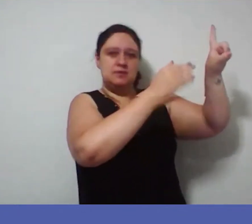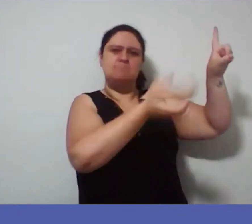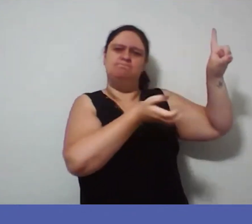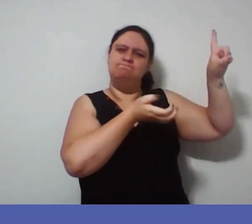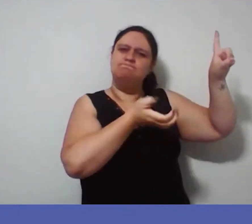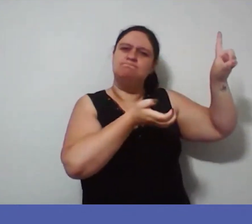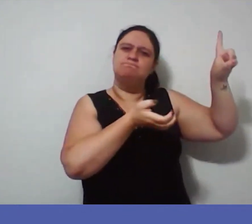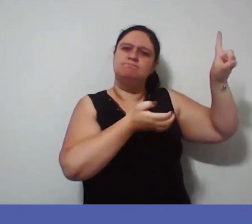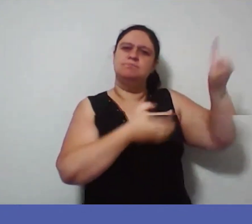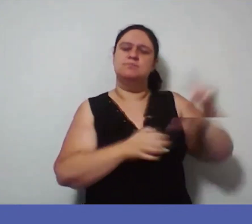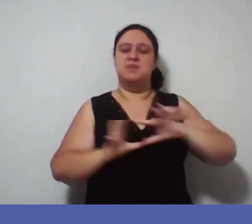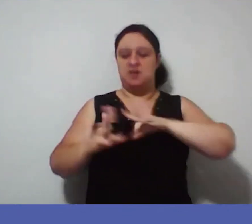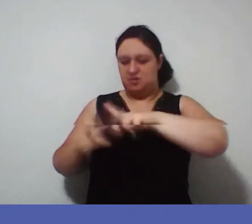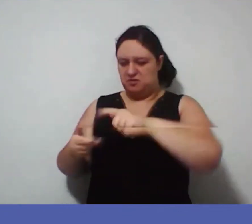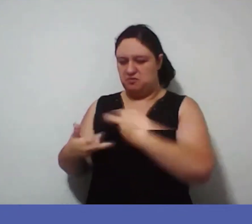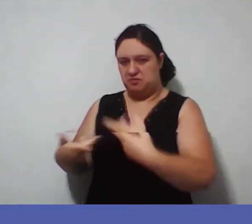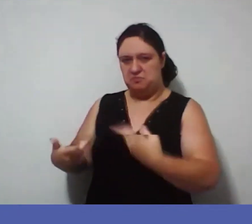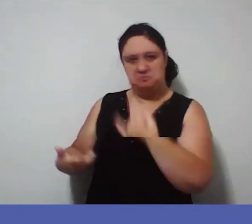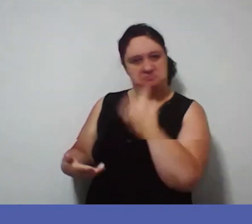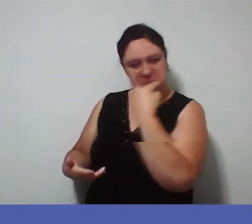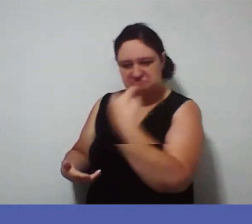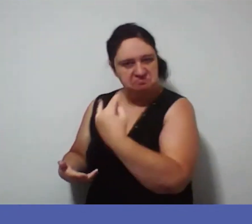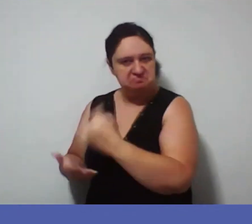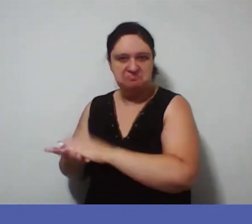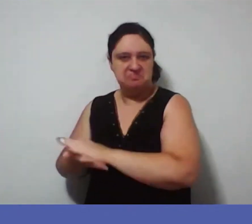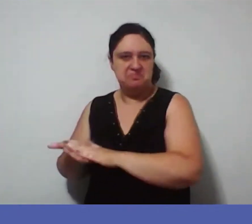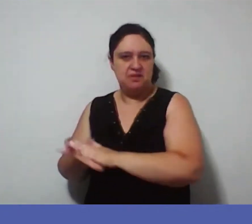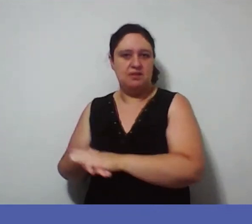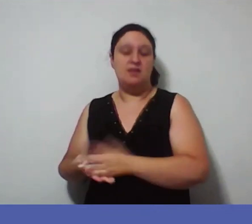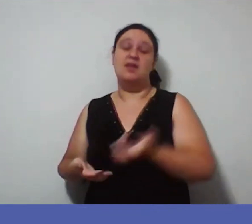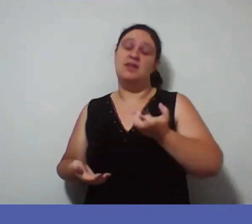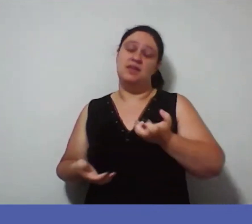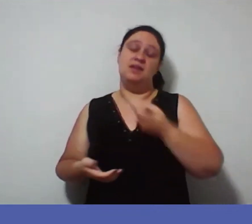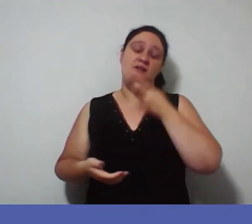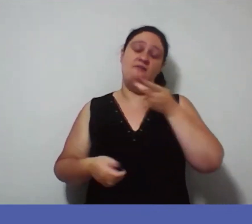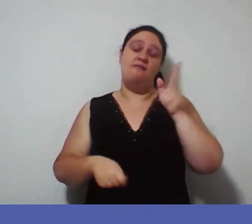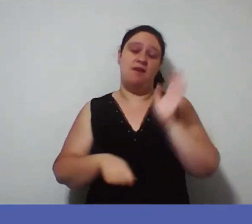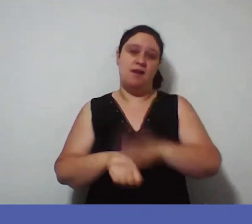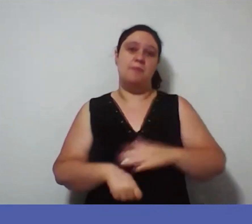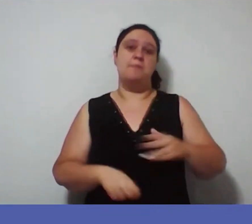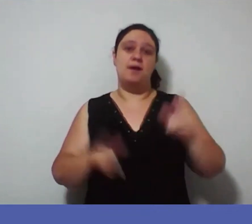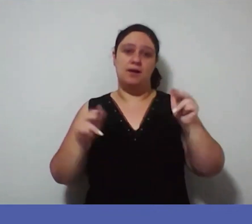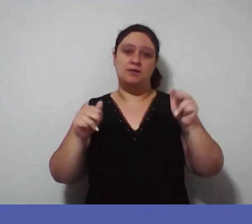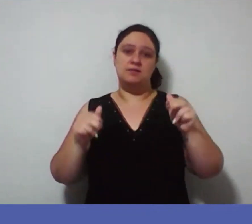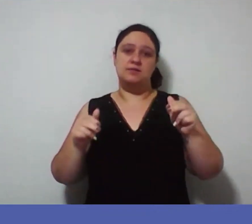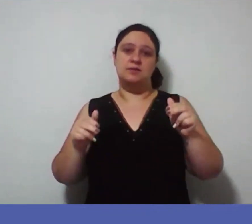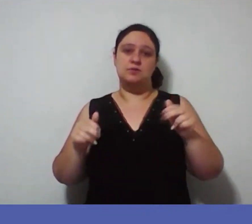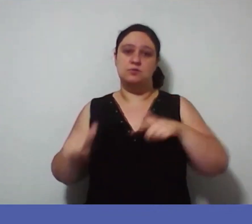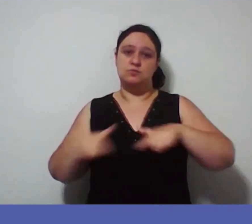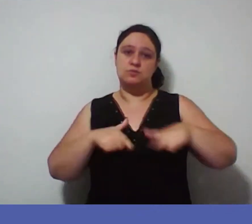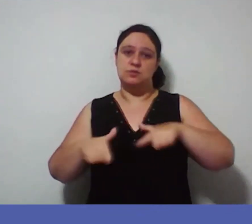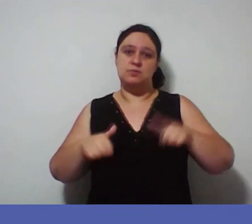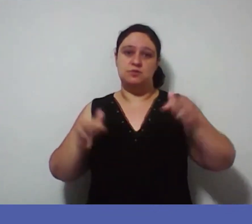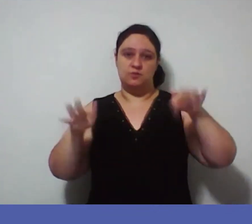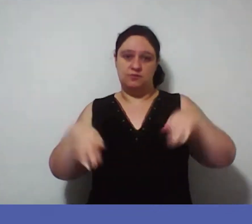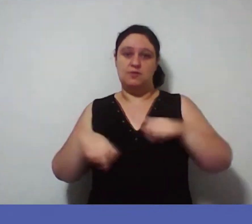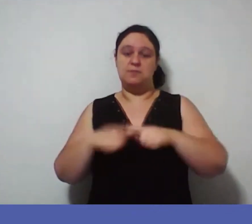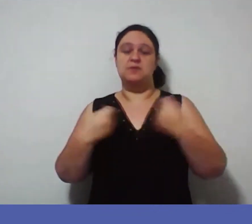bom, eu queria falar mais coisas sobre trabalhador da 1/10 hora, mas eu preciso terminar esse capítulo. Vamos